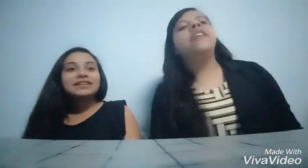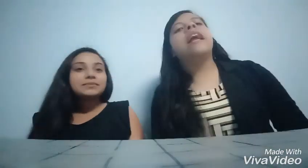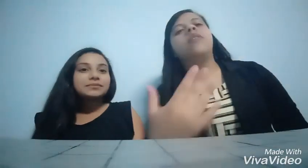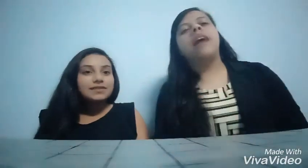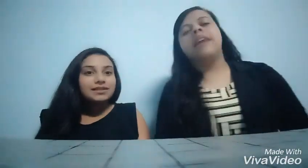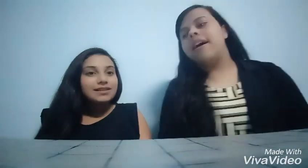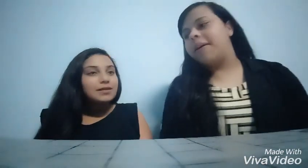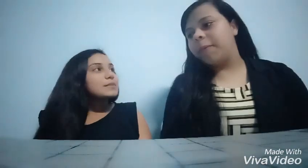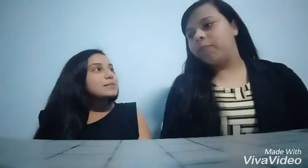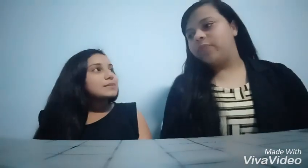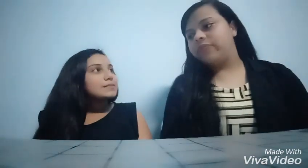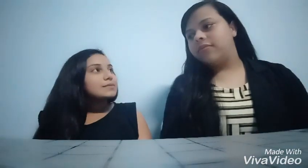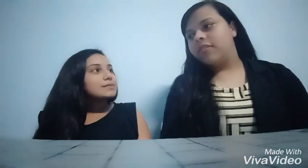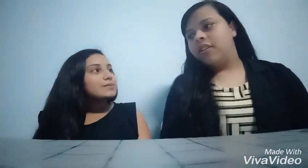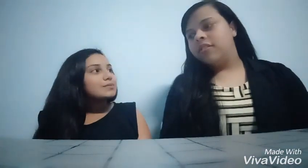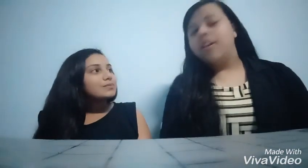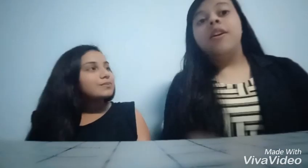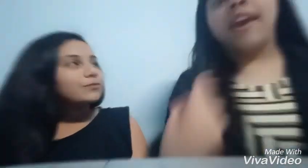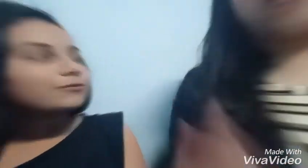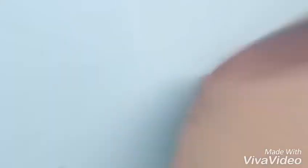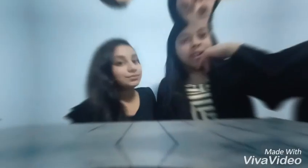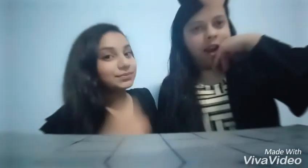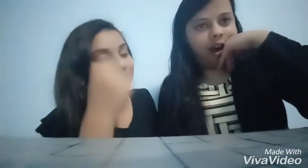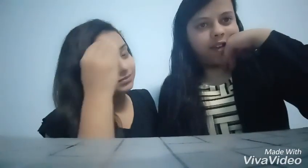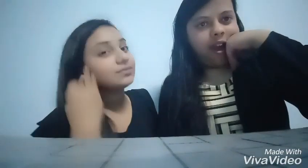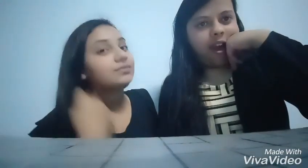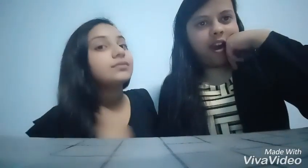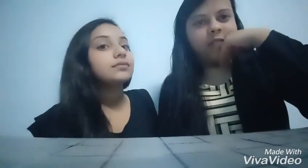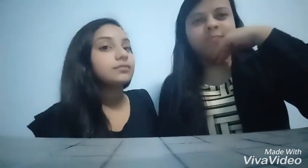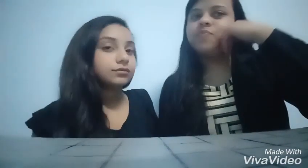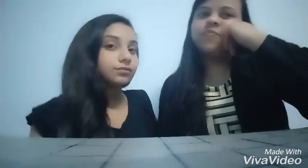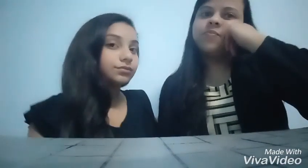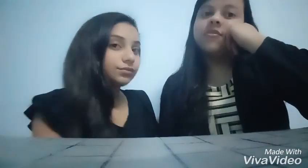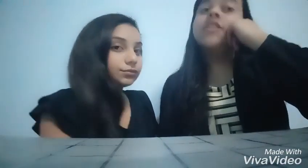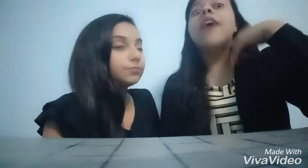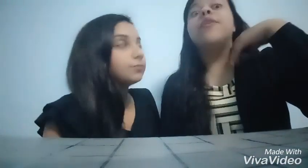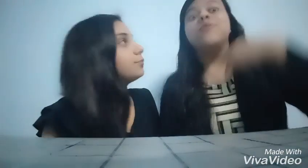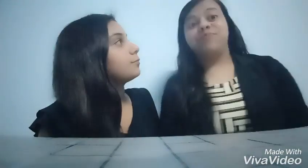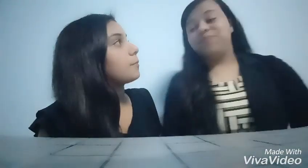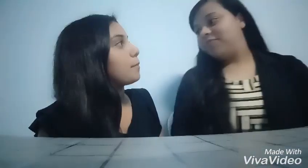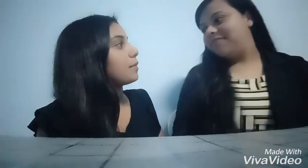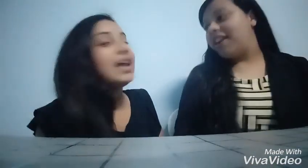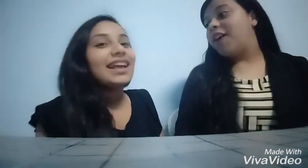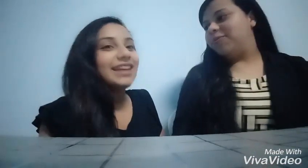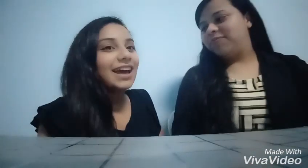Descer tem aquele do lado da. Outra palavra é. Daqui. Quero. Quero